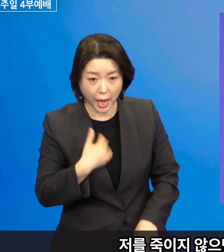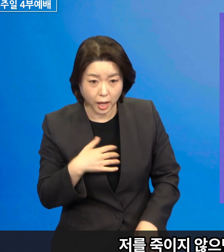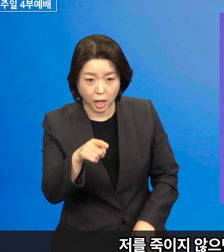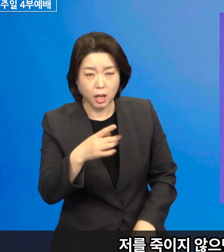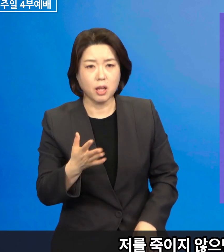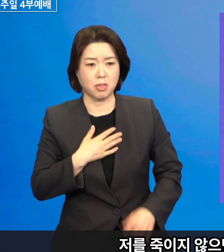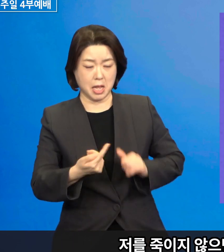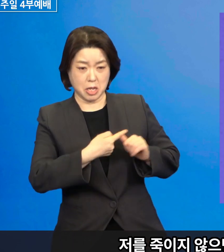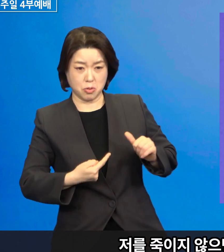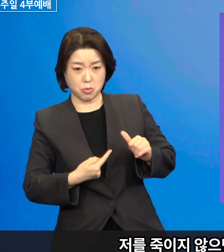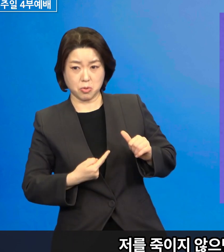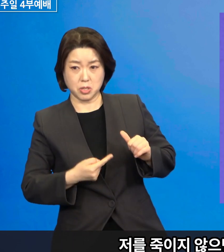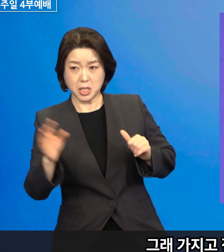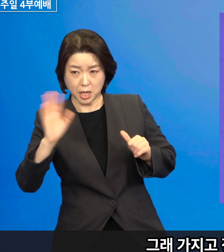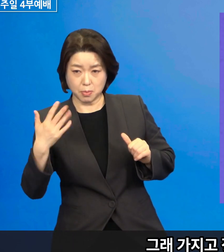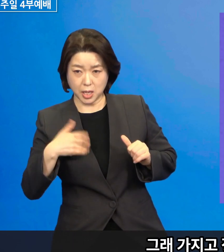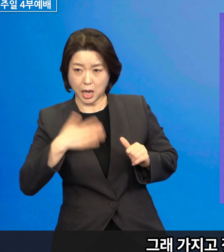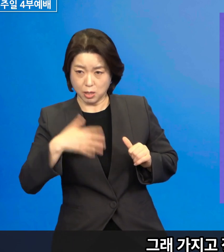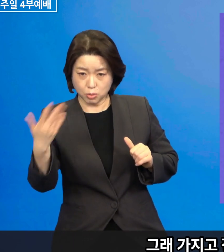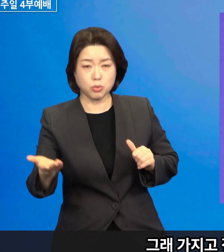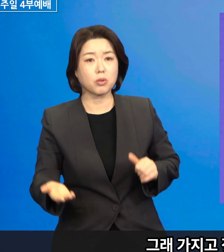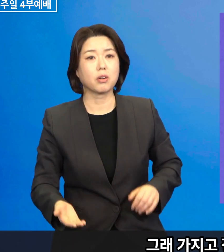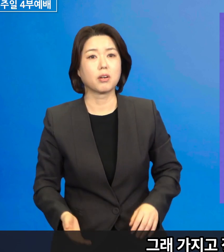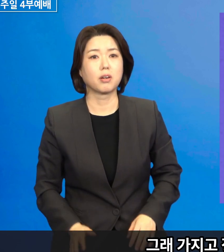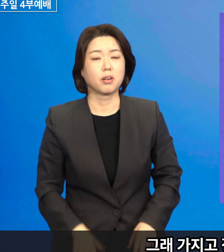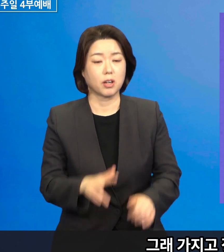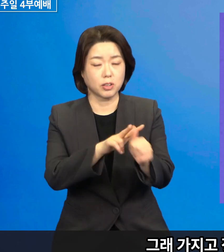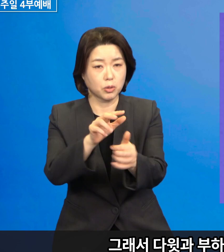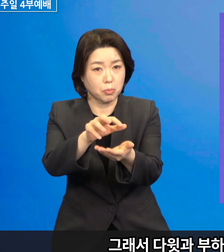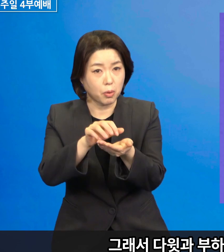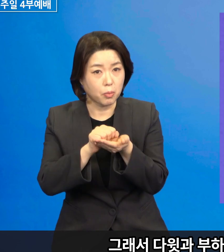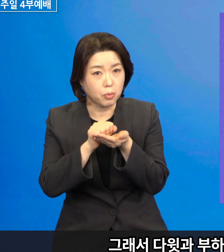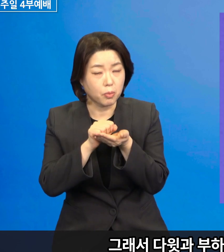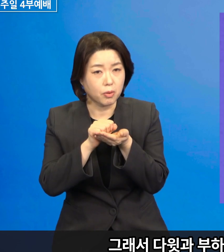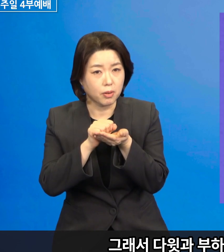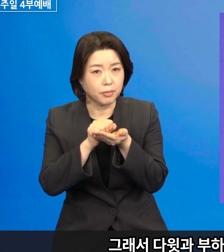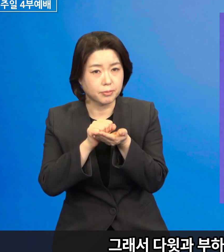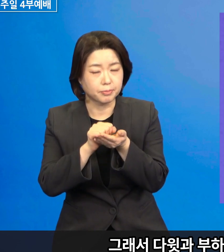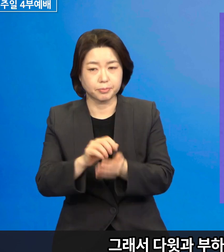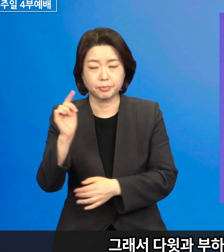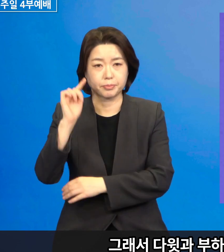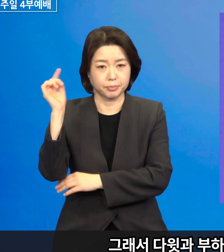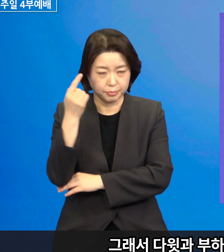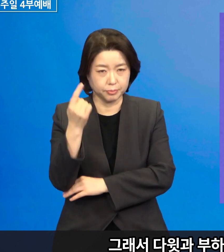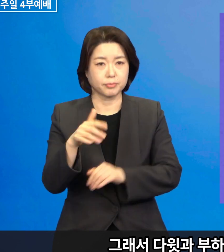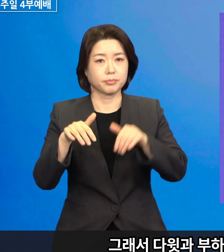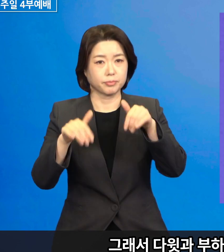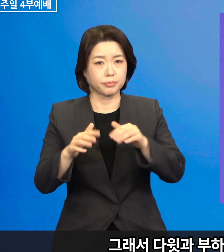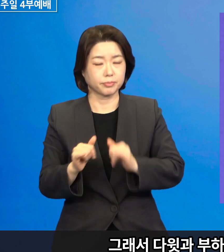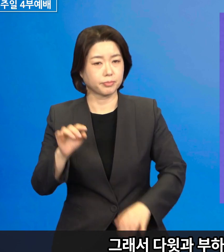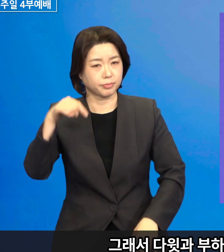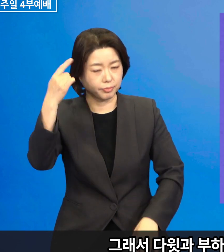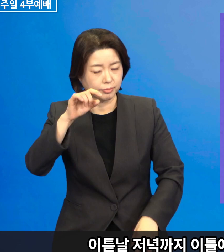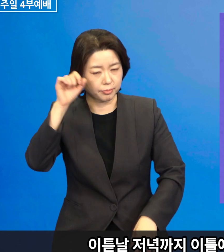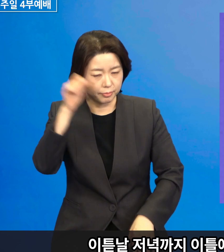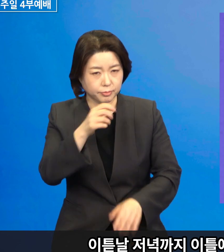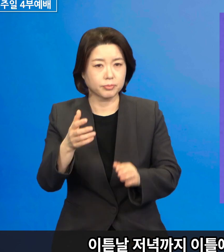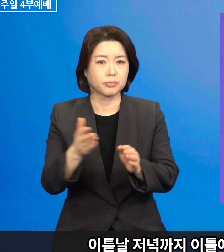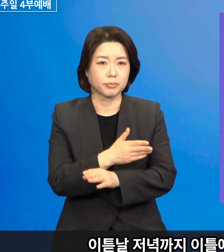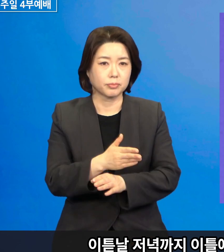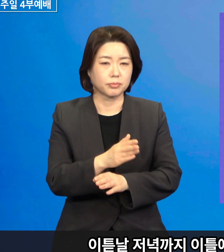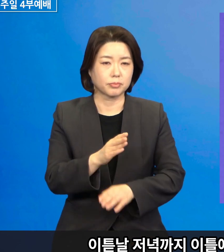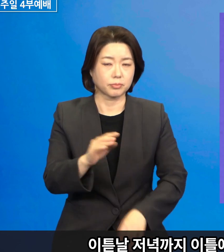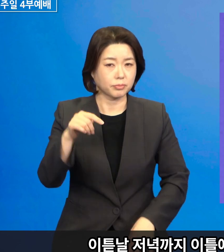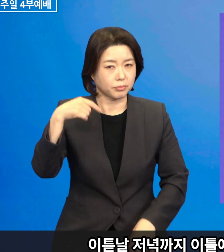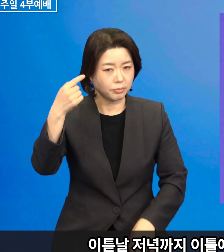저를 죽이지 않으면 알려드리겠습니다. 그래가지고 정보를 얻어내죠. 그래서 다윗과 부하들이 다음날 새벽부터